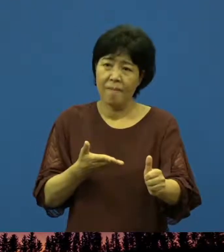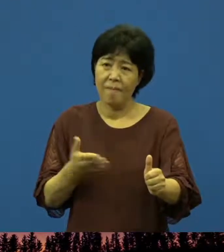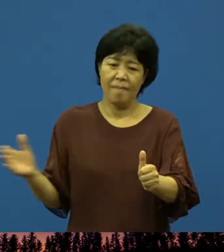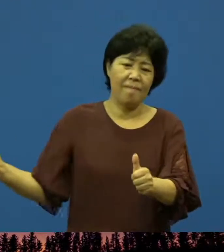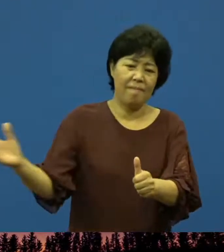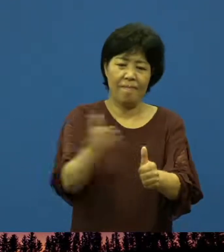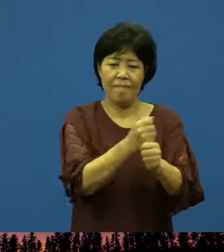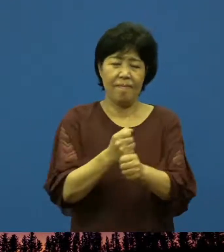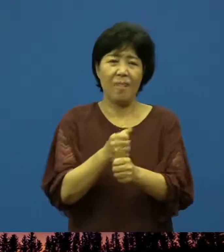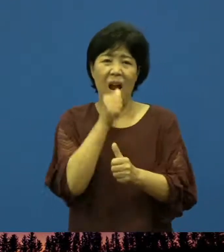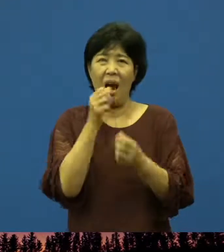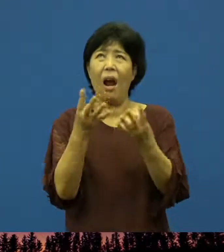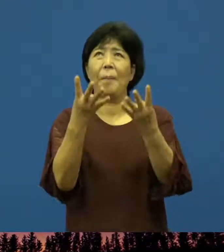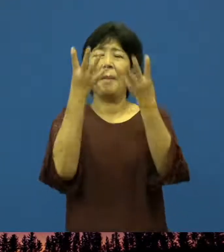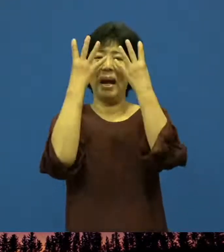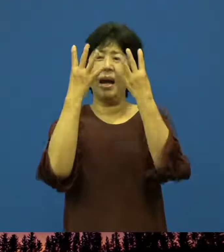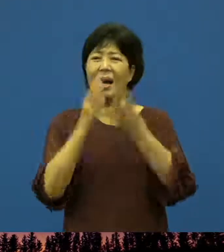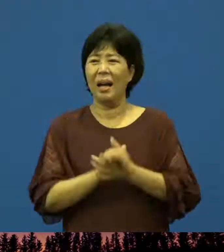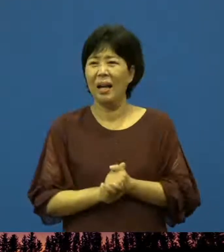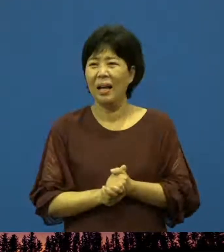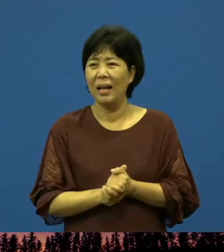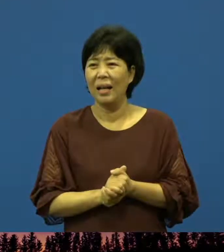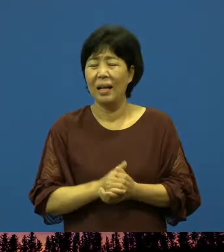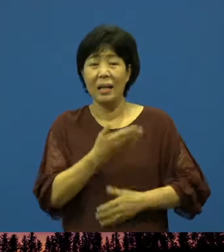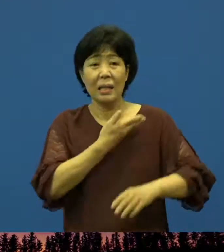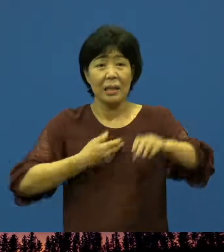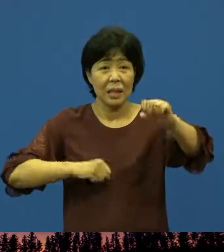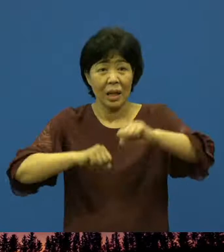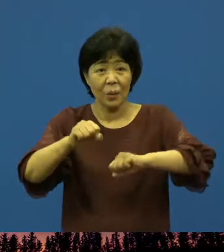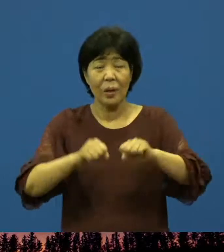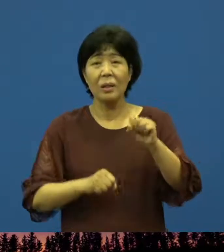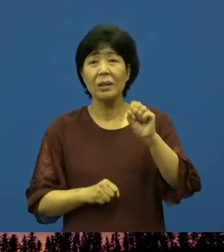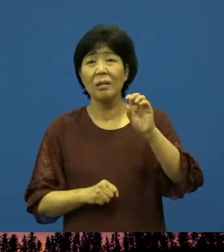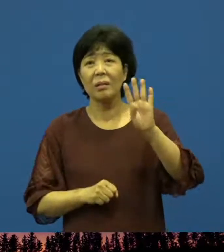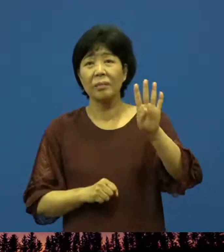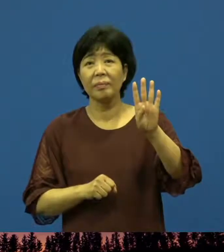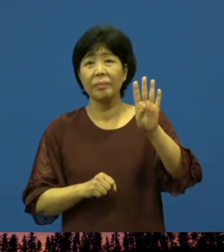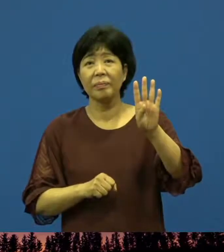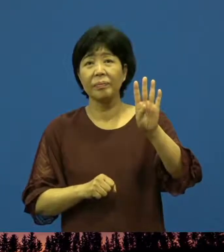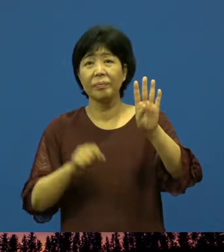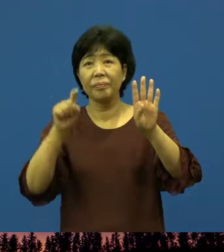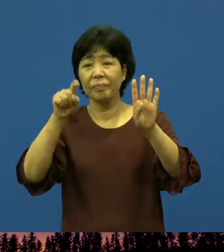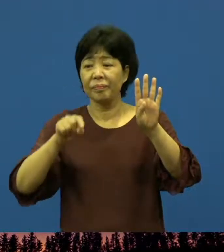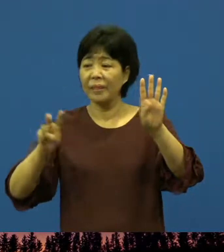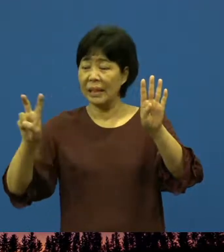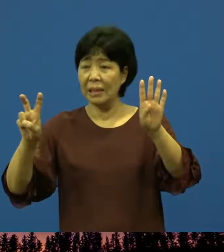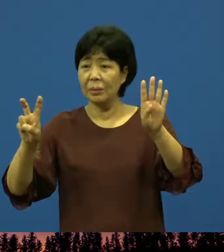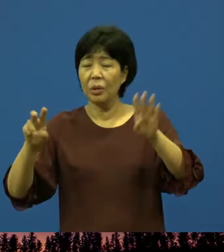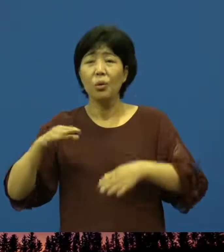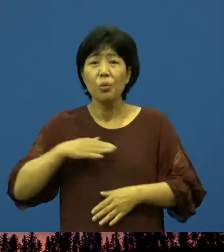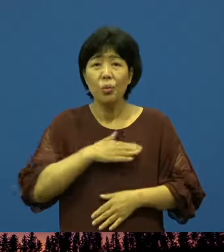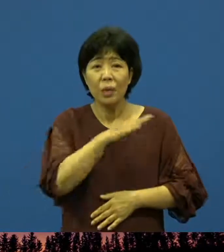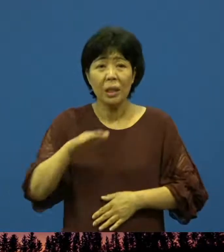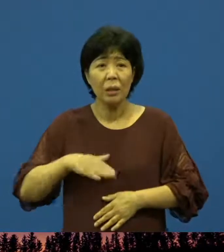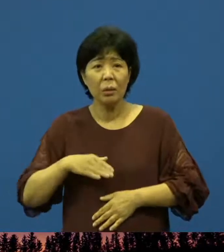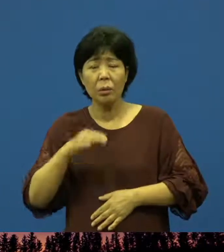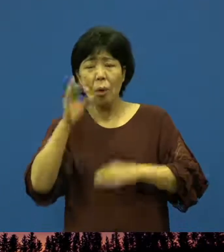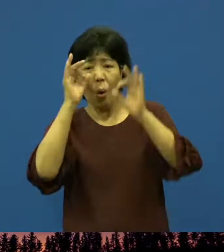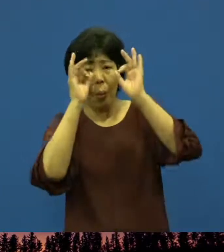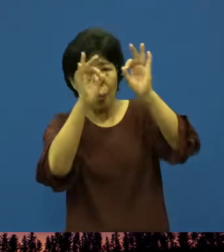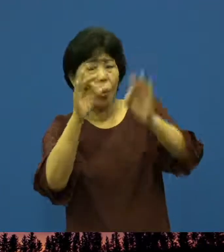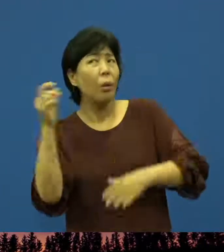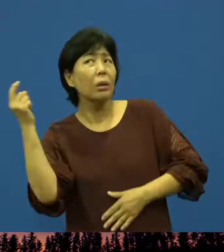가두리고. 그래서 사도행전 4장 20절에 뭐라고 얘기합니까? 우리는 보고 들은